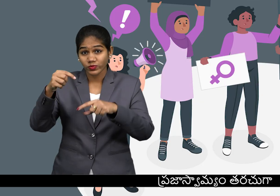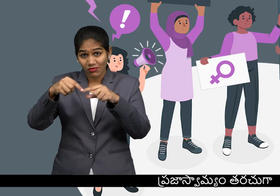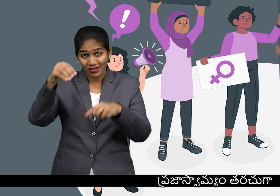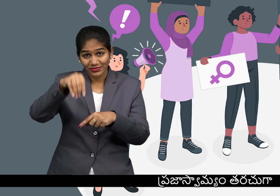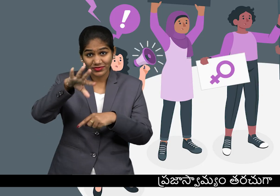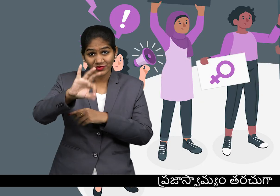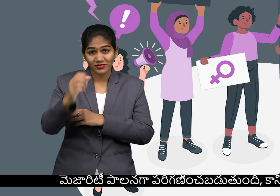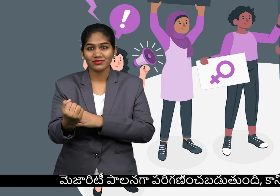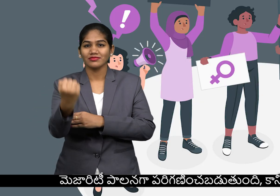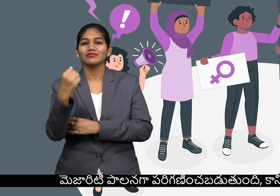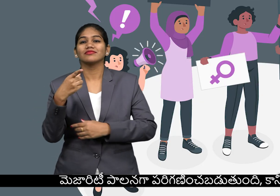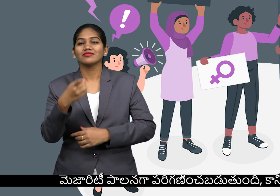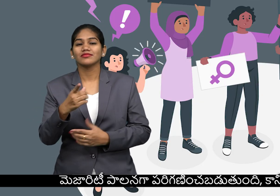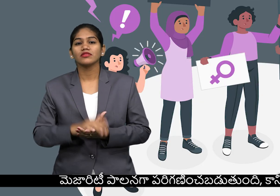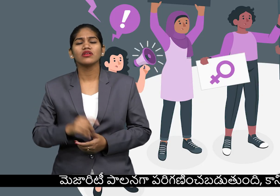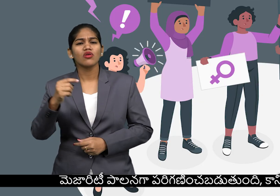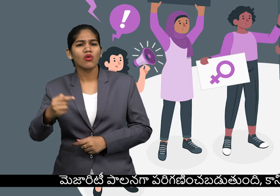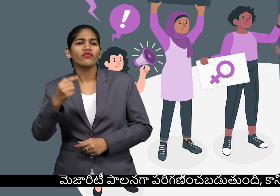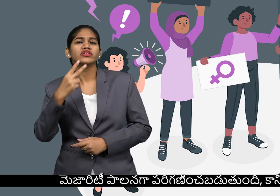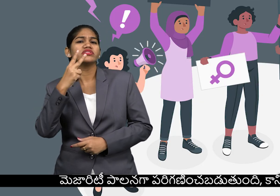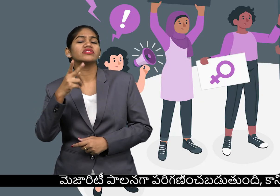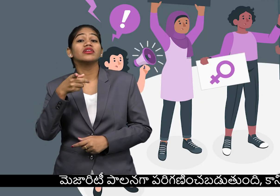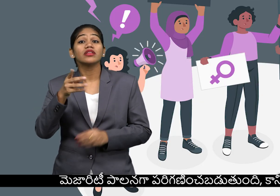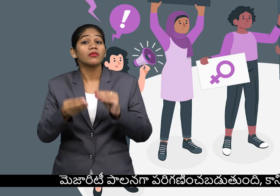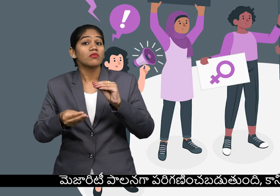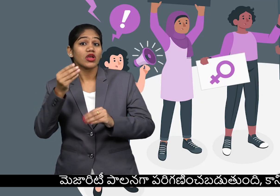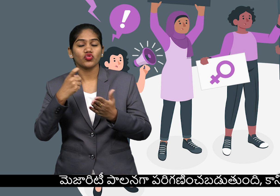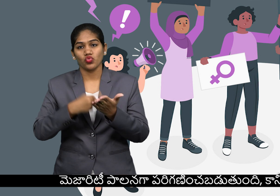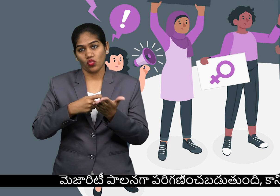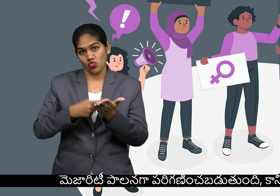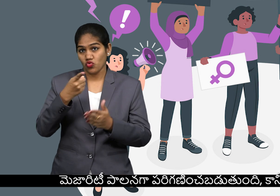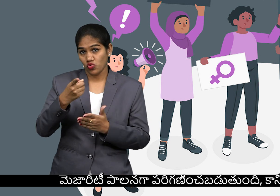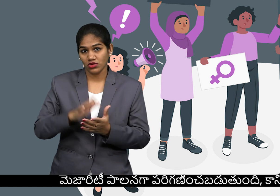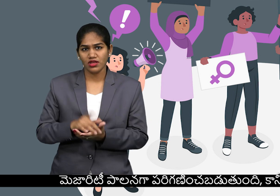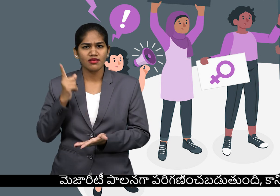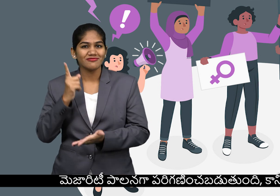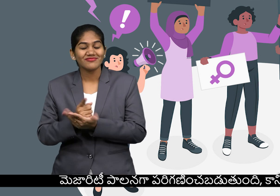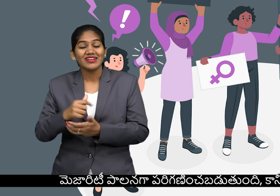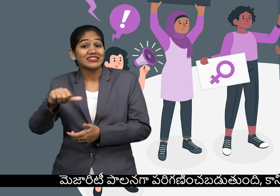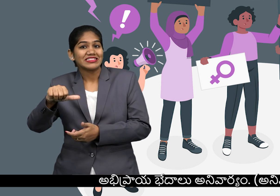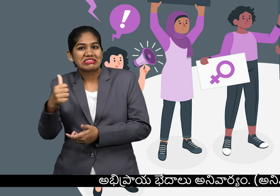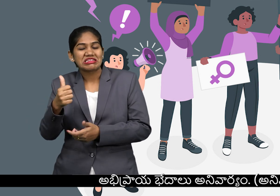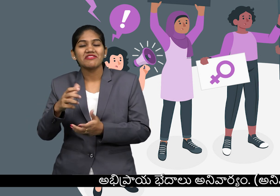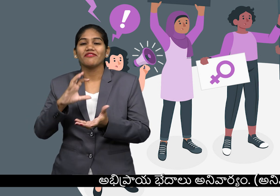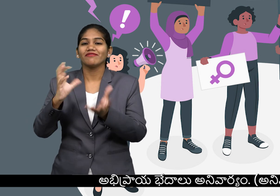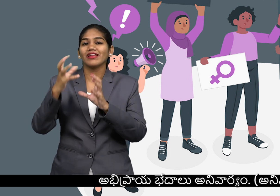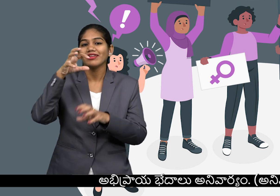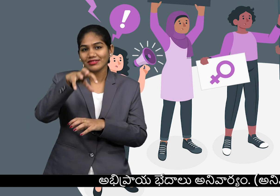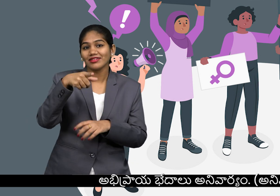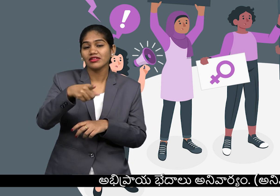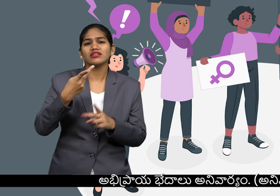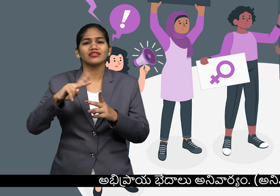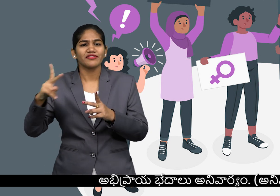ప్రజాస్వామ్యం తరచుగా మెజారిటీ పాలనగా పరిగణించబడుతుంది, కానీ విభిన్న దేశాలలో అభిప్రాయ